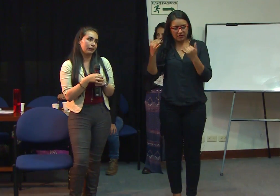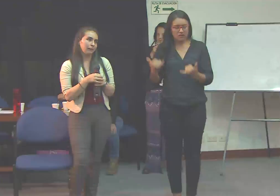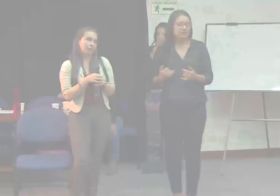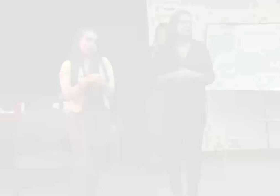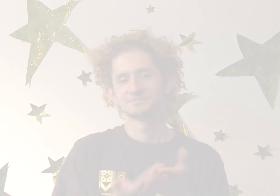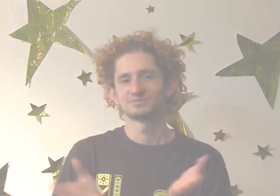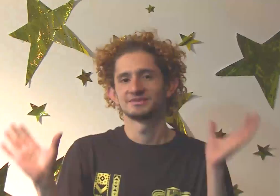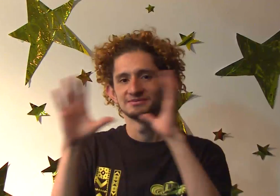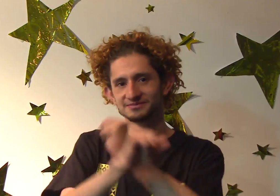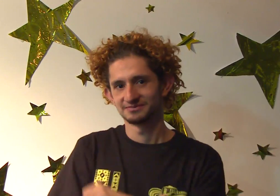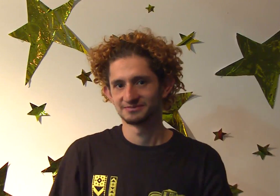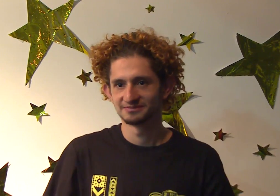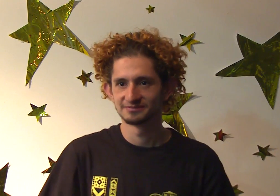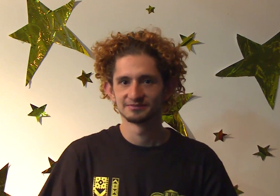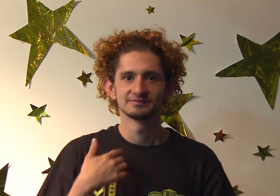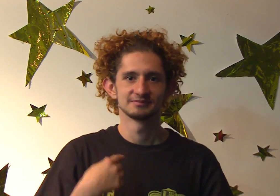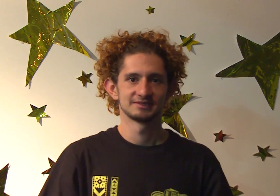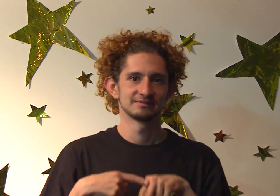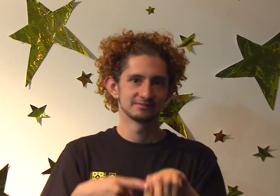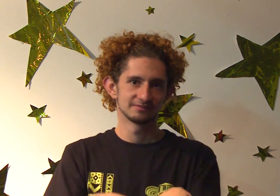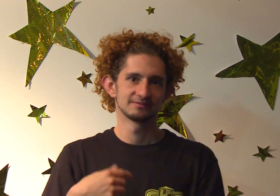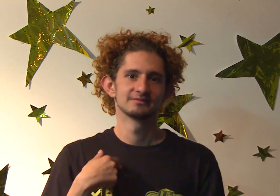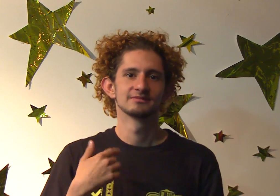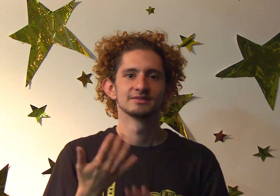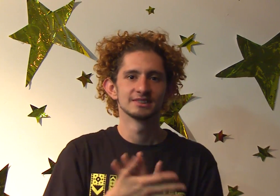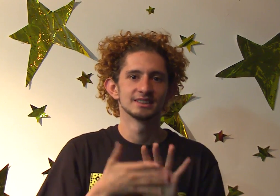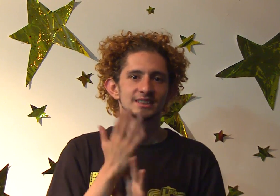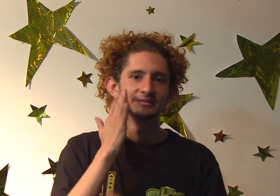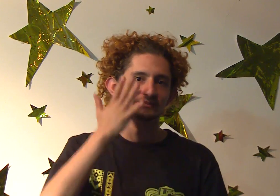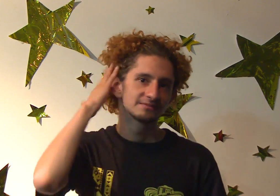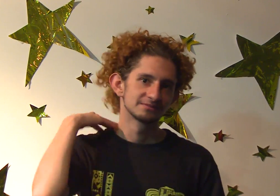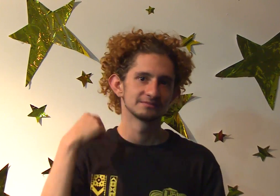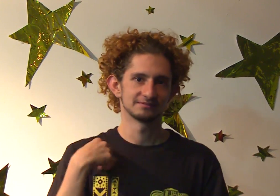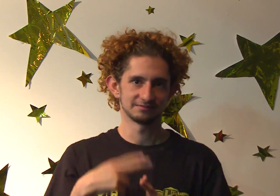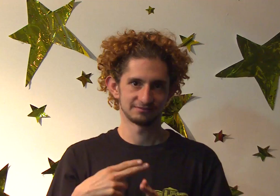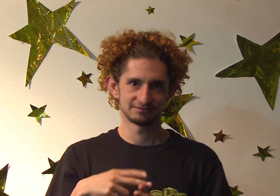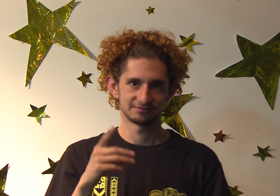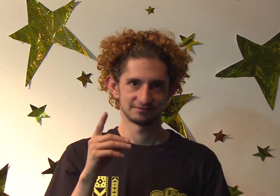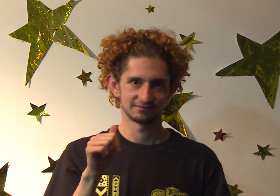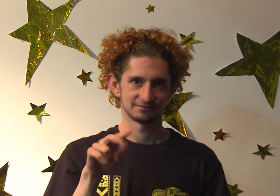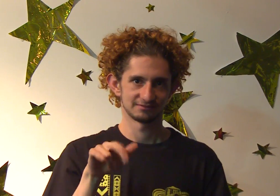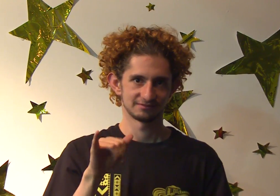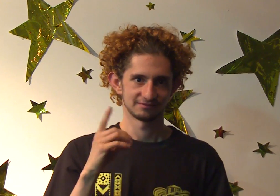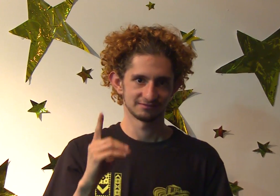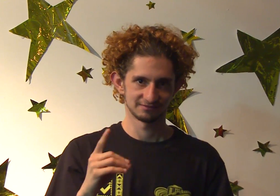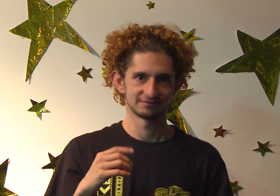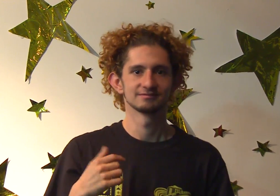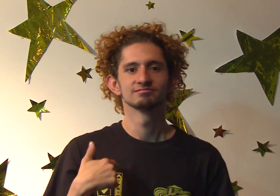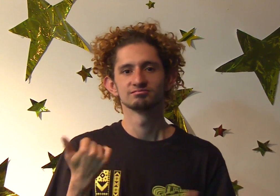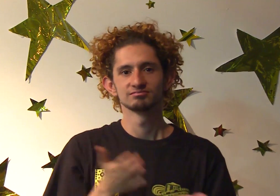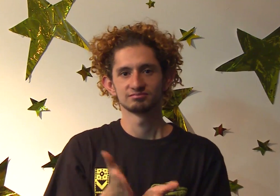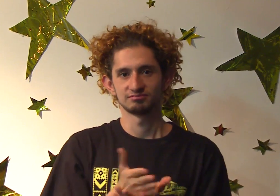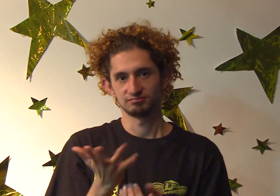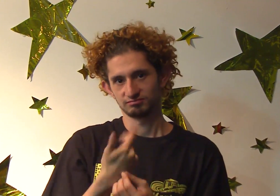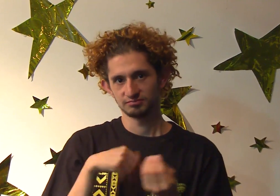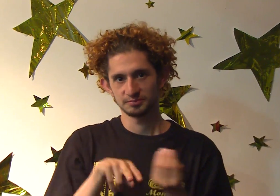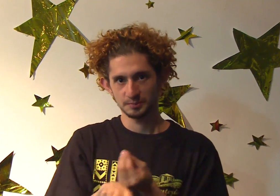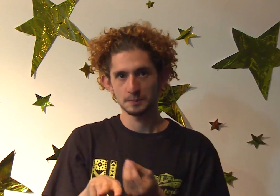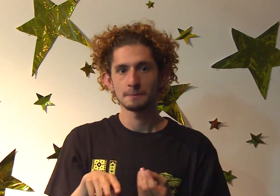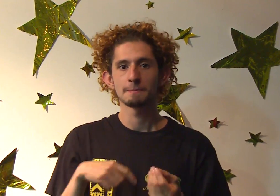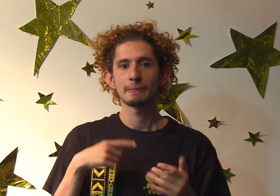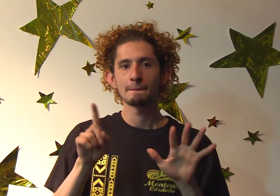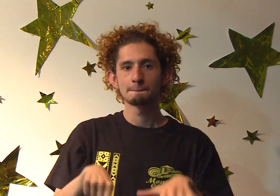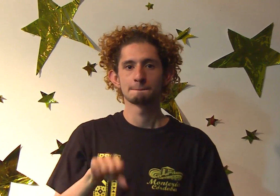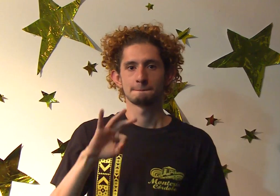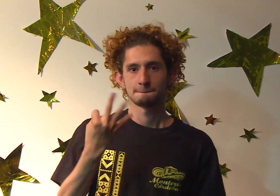temática. Buenas noches, me presento, mi seña es esta y mi nombre es David.